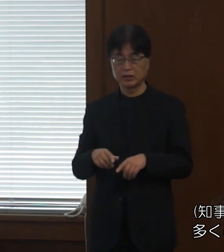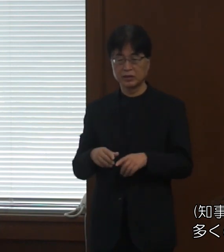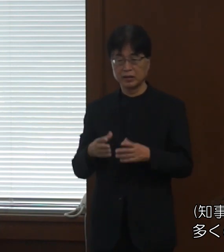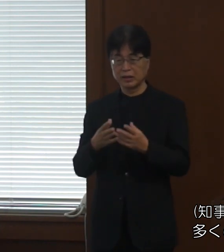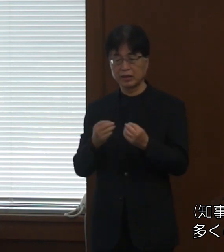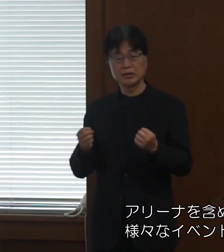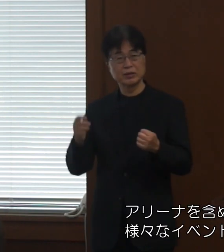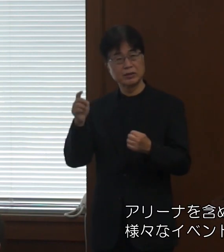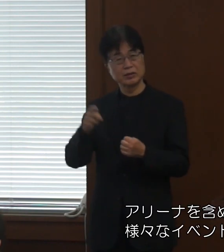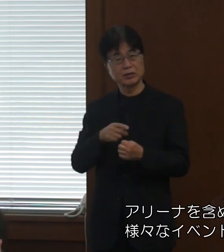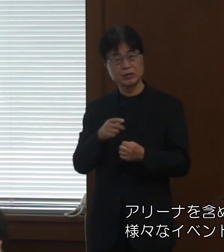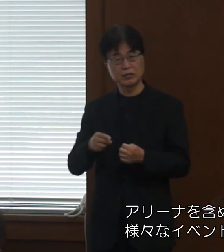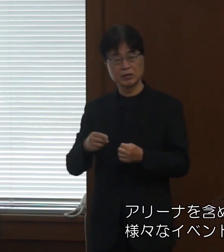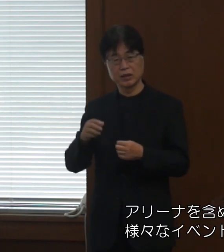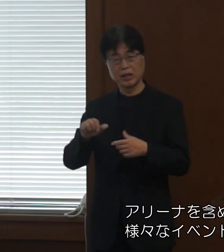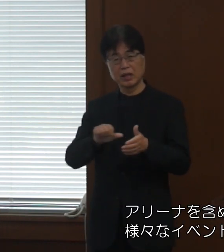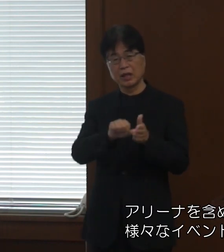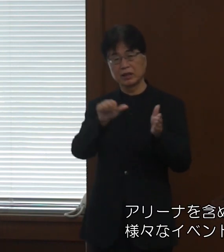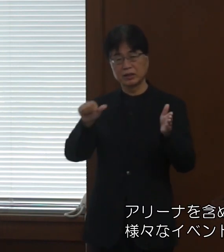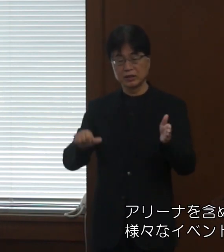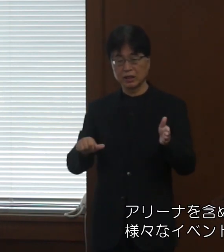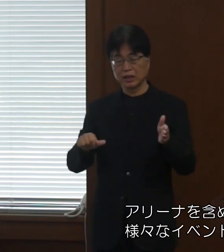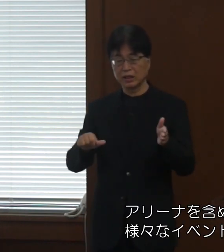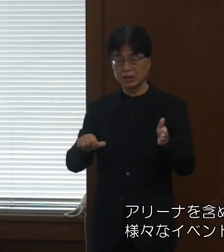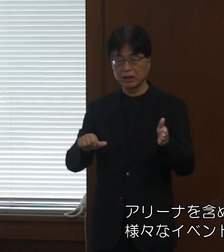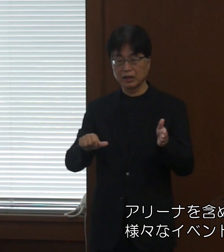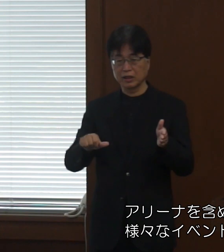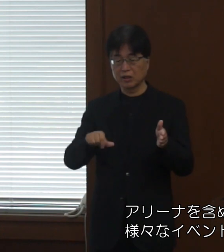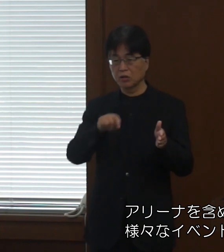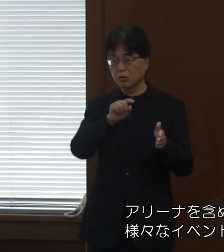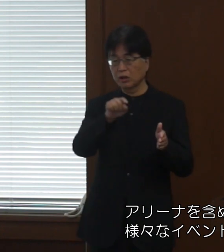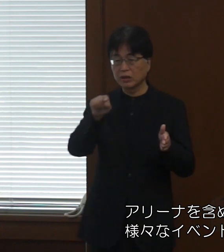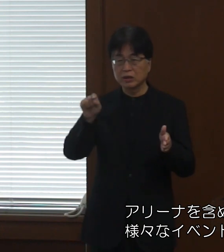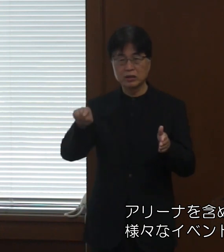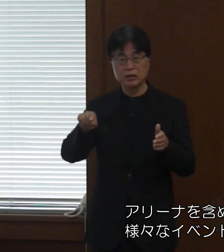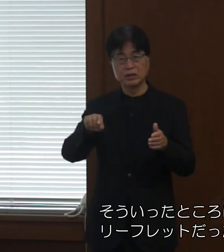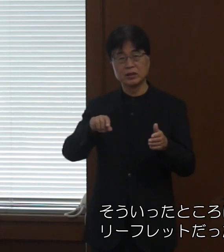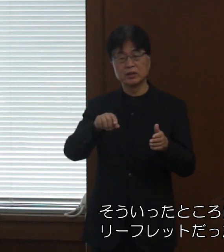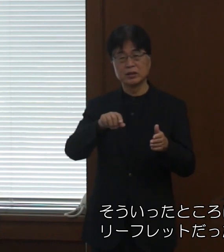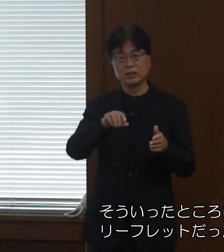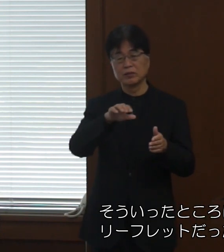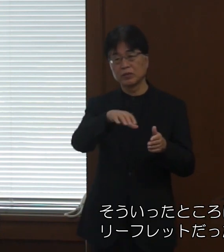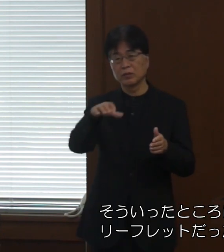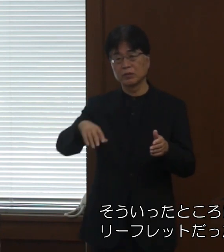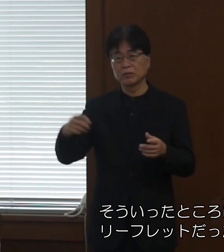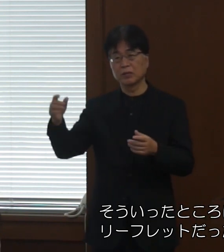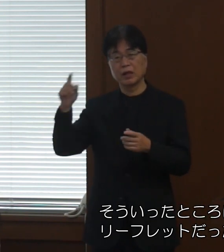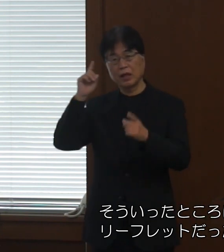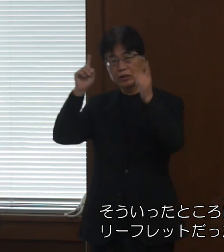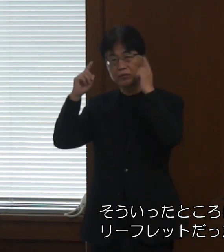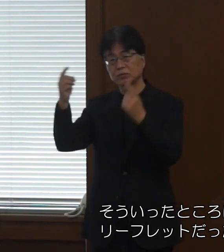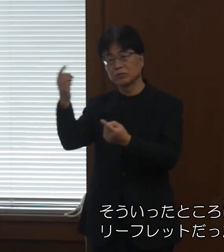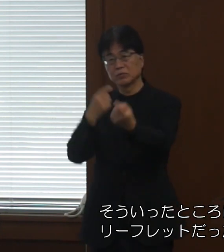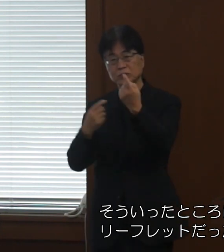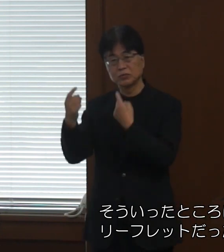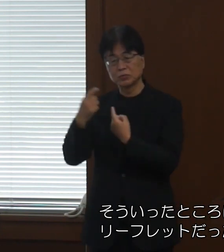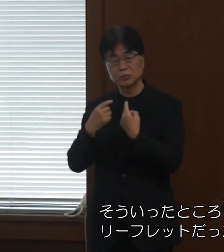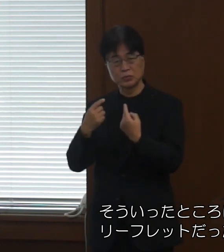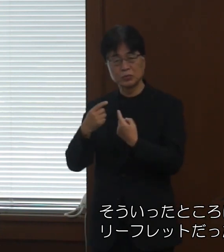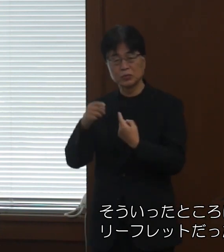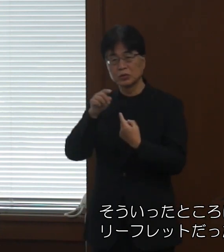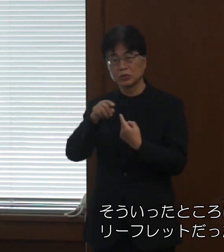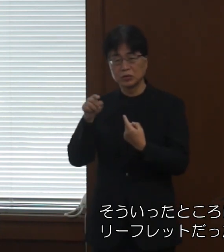の皆さん方がアリーナ含めた様々なイベントに来られるわけですけれどもそういったところに対する様々